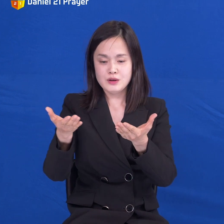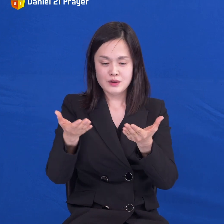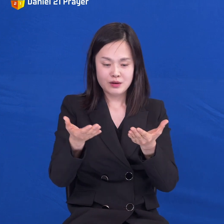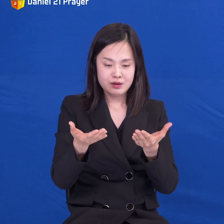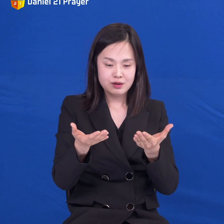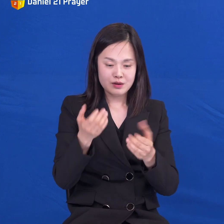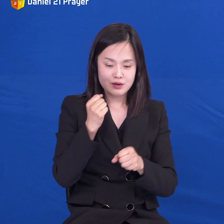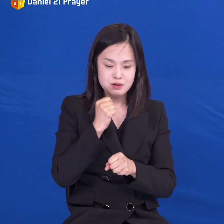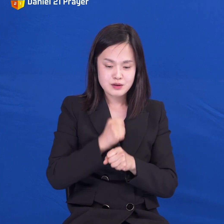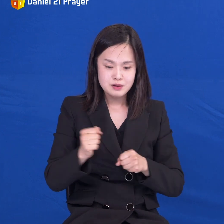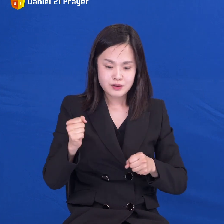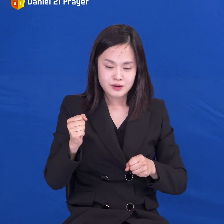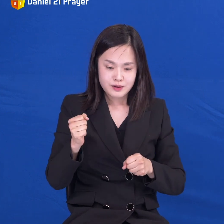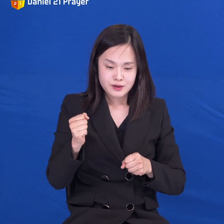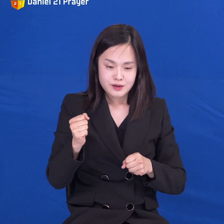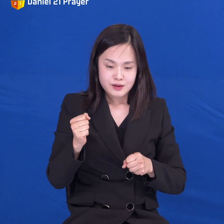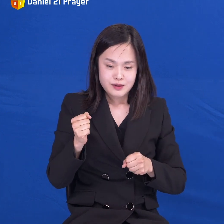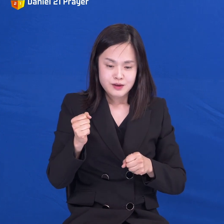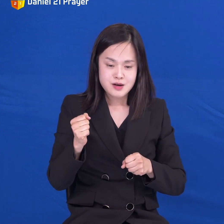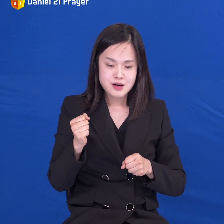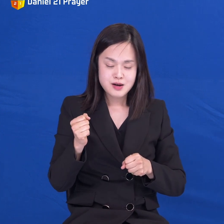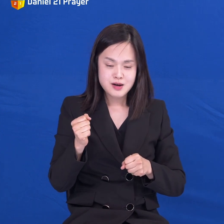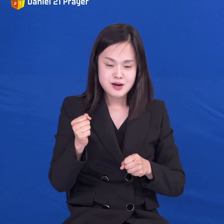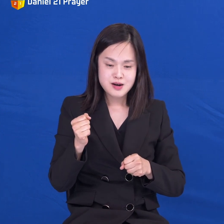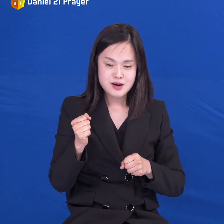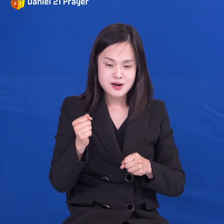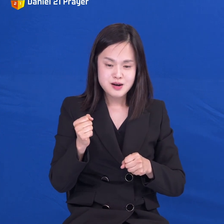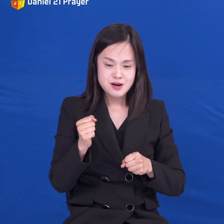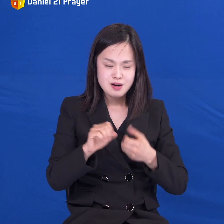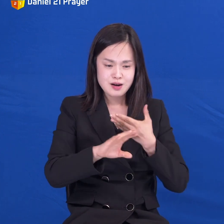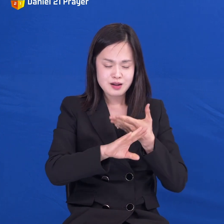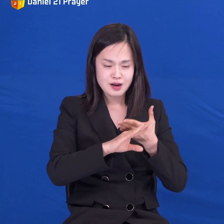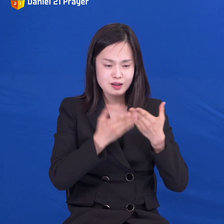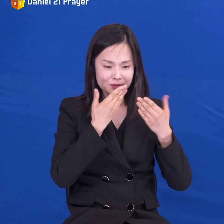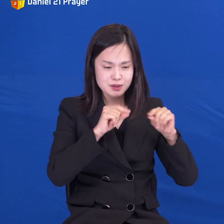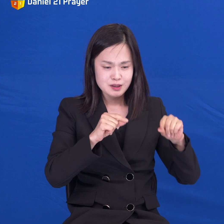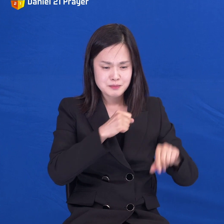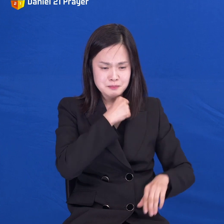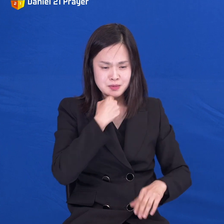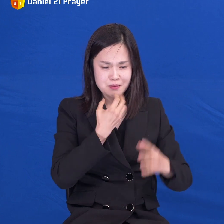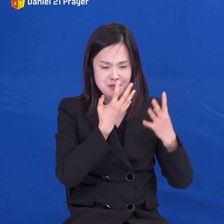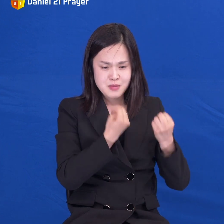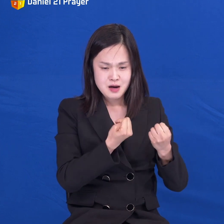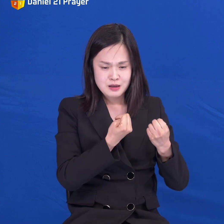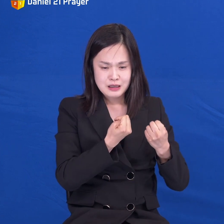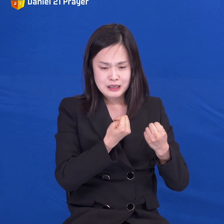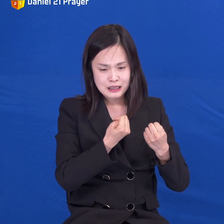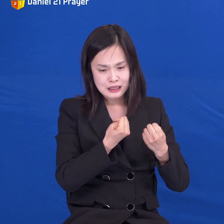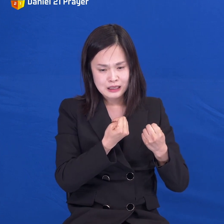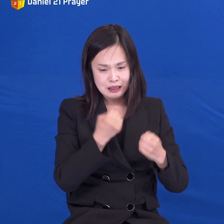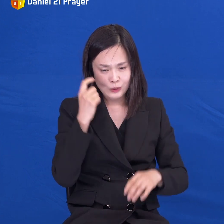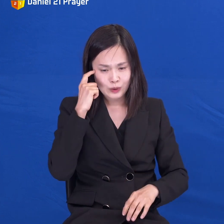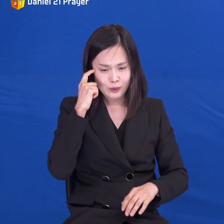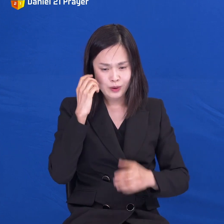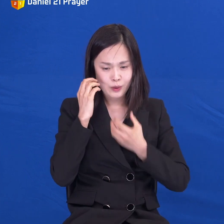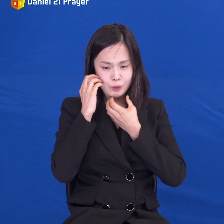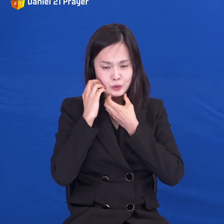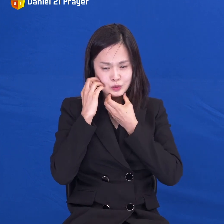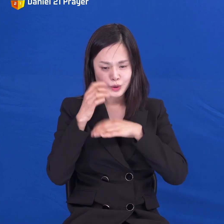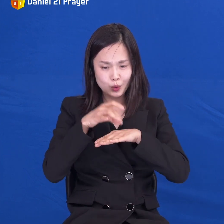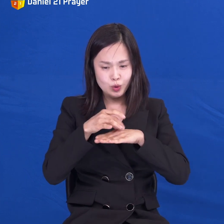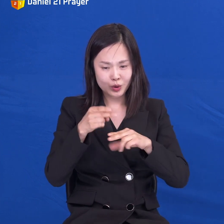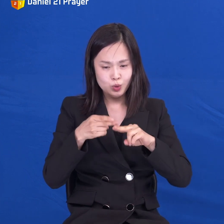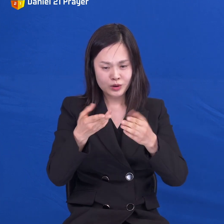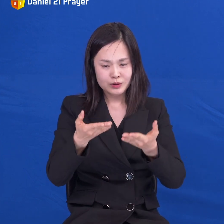도저히 용기가 나지 않아요. 세상에 먹을 것이 얼마나 많습니까? 하나님, 왜 이걸 먹어야 합니까? 저